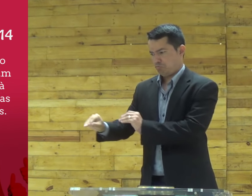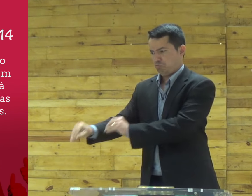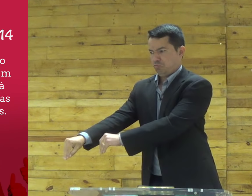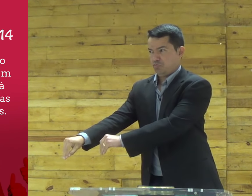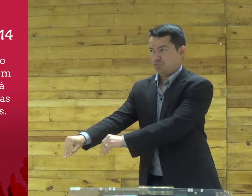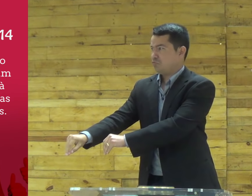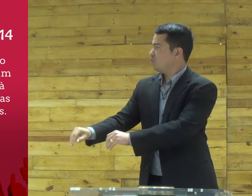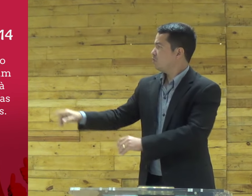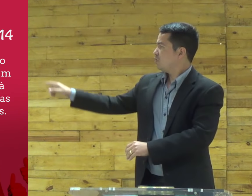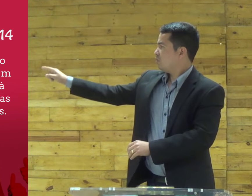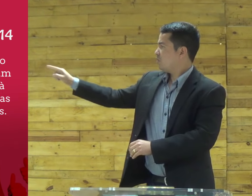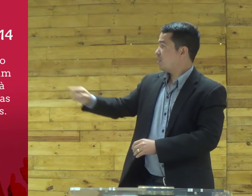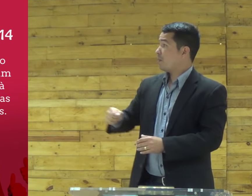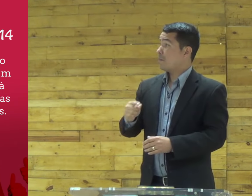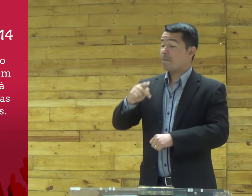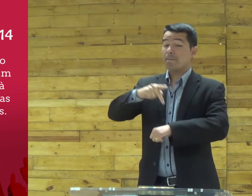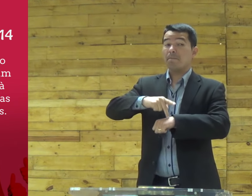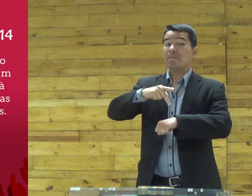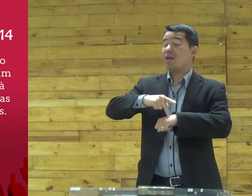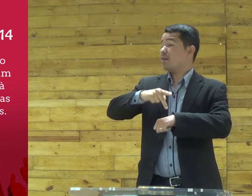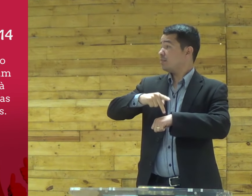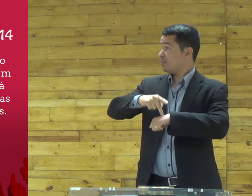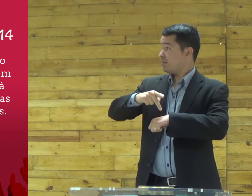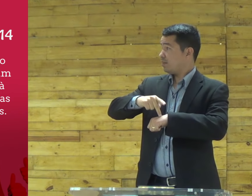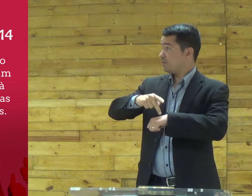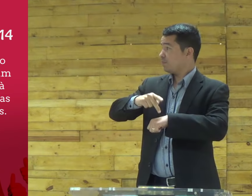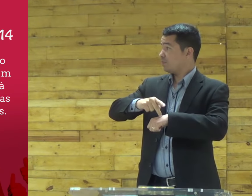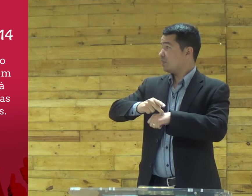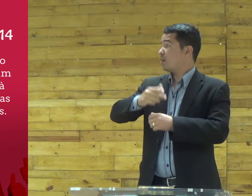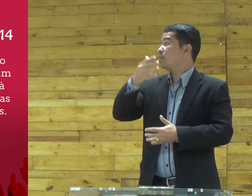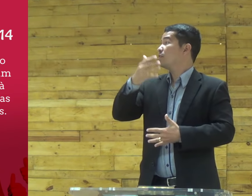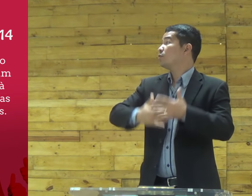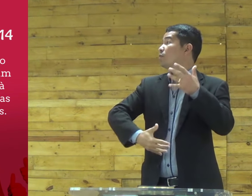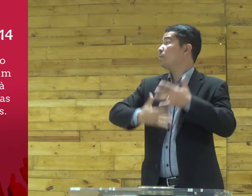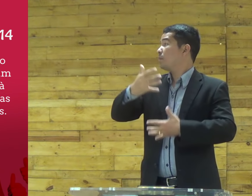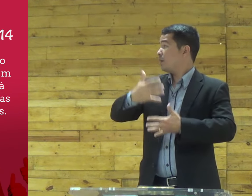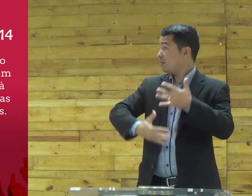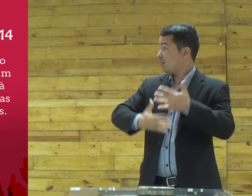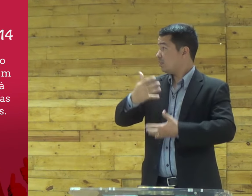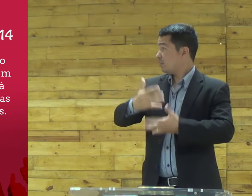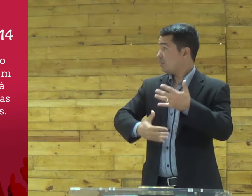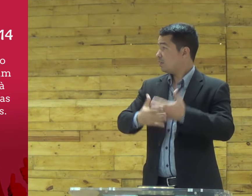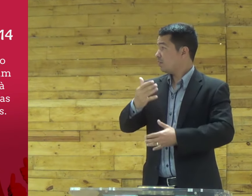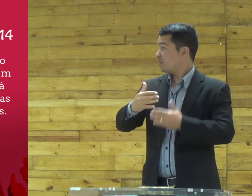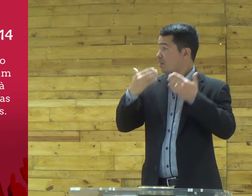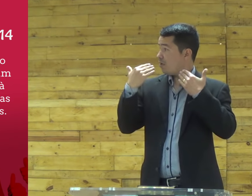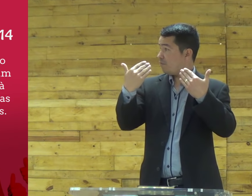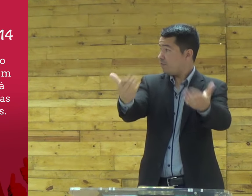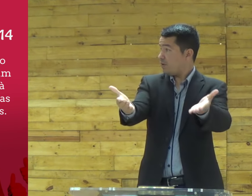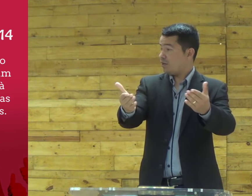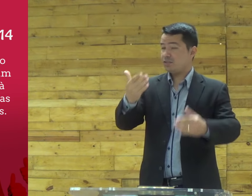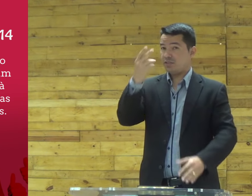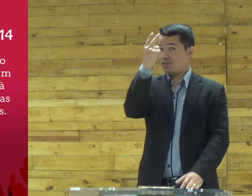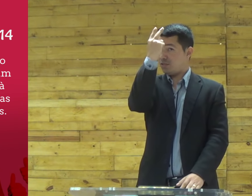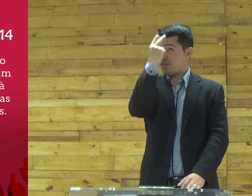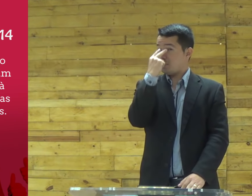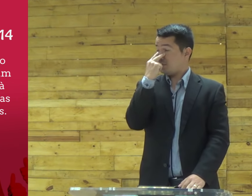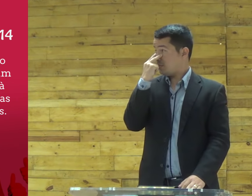não ponham pedra de tropeço à frente